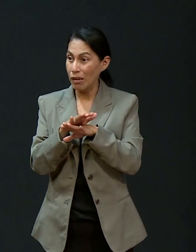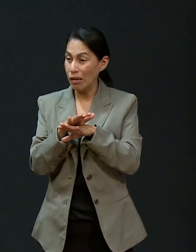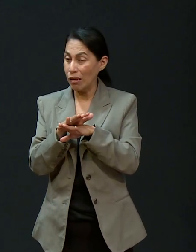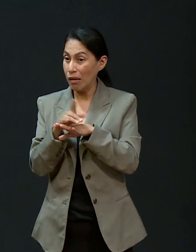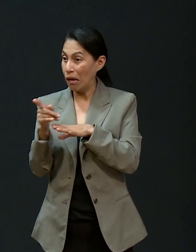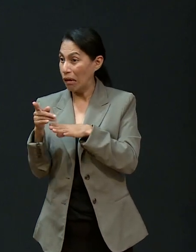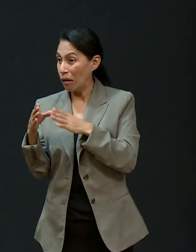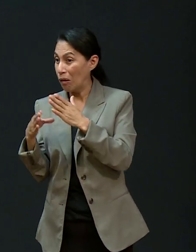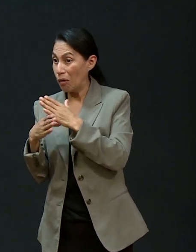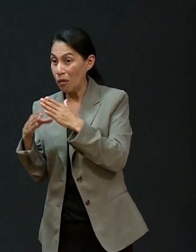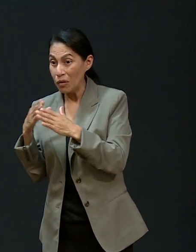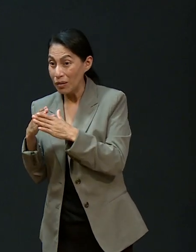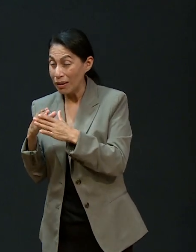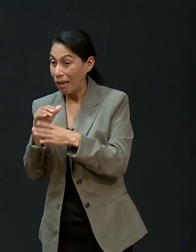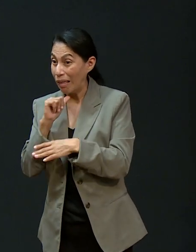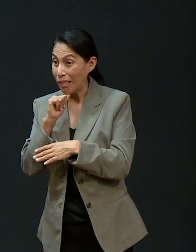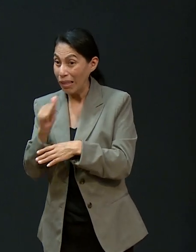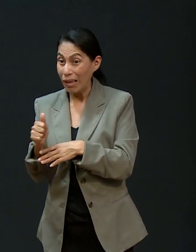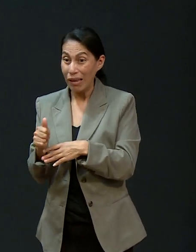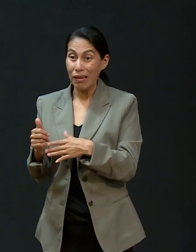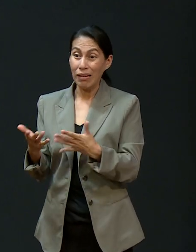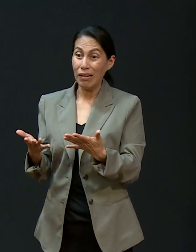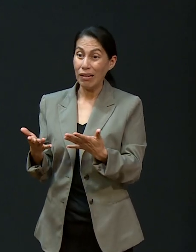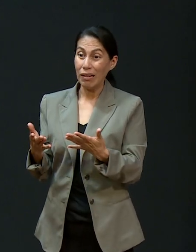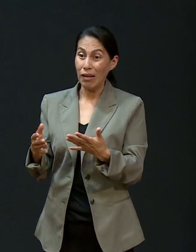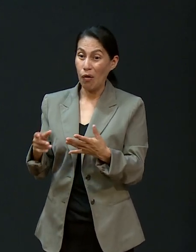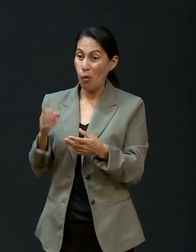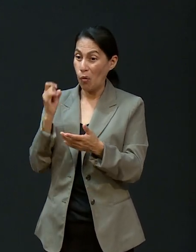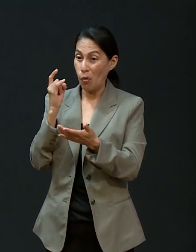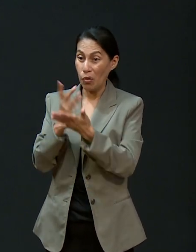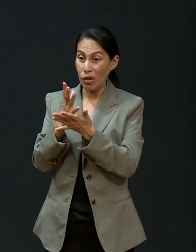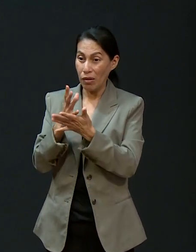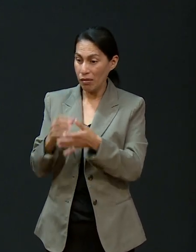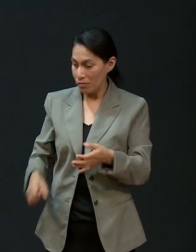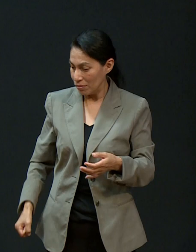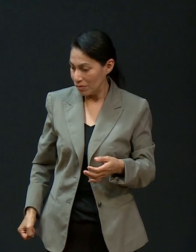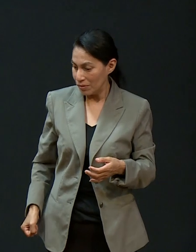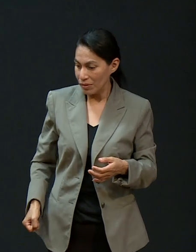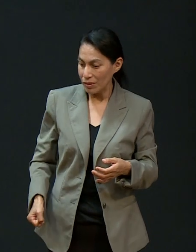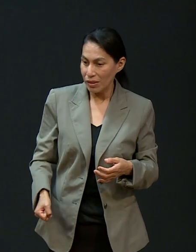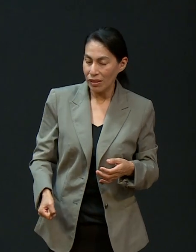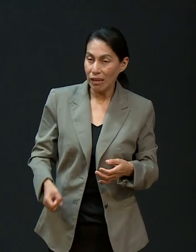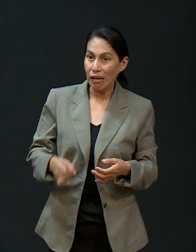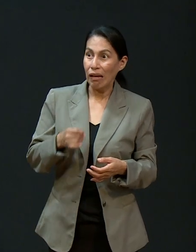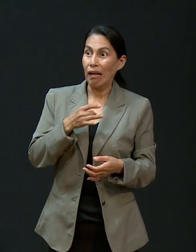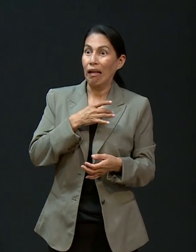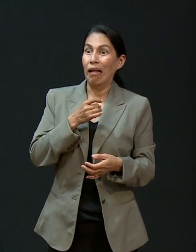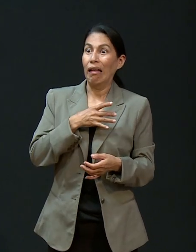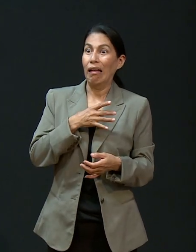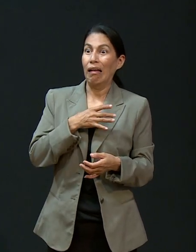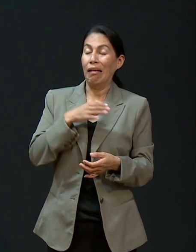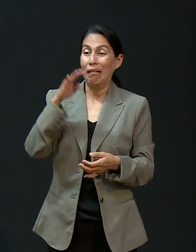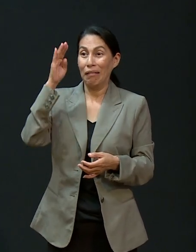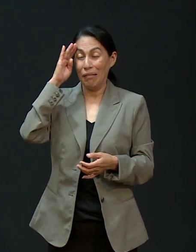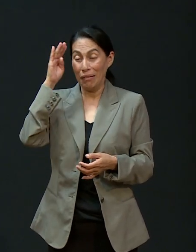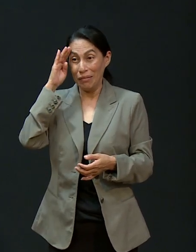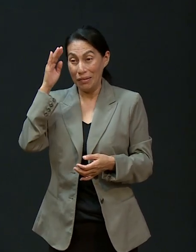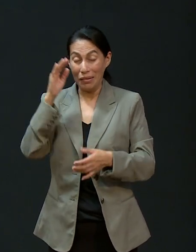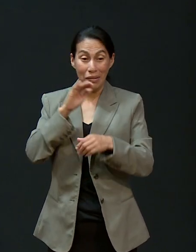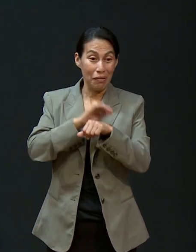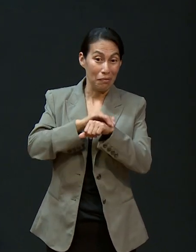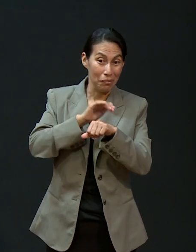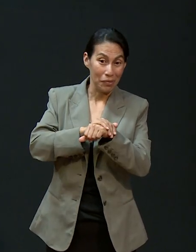tú ves que no tiene nada, ningún móvil en tu casa. Tú ves puramente tus maletas y sientes miedo.